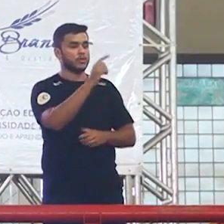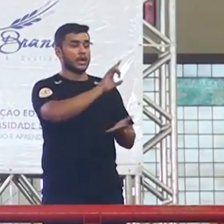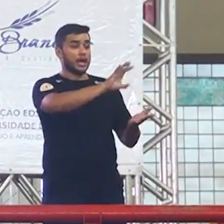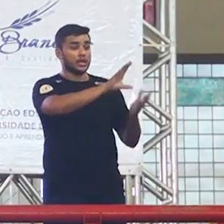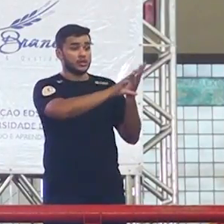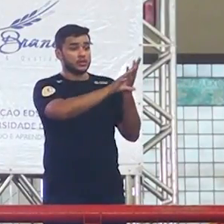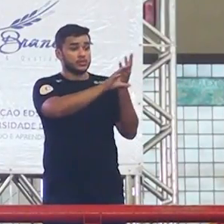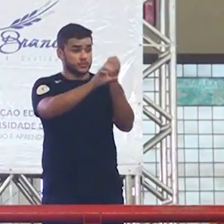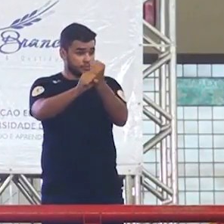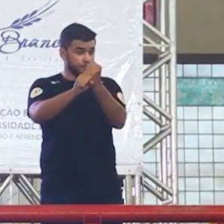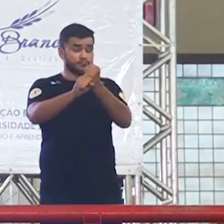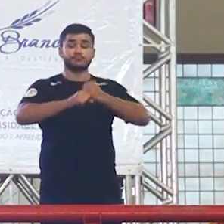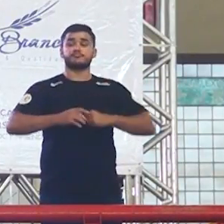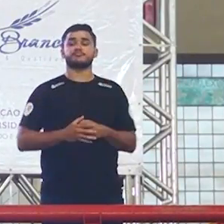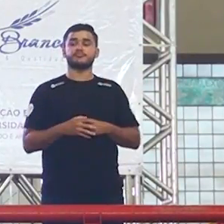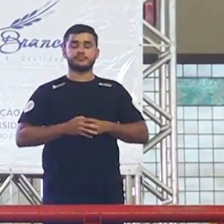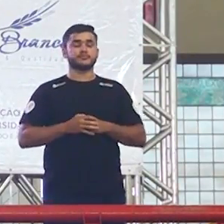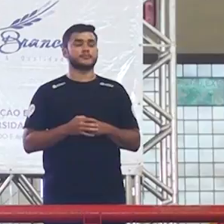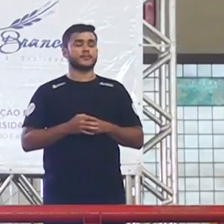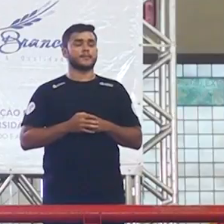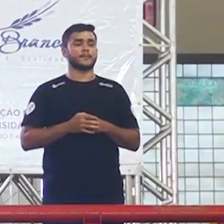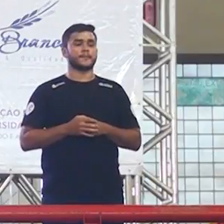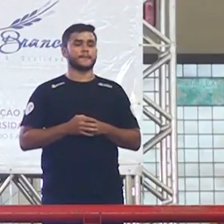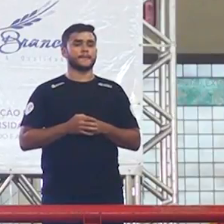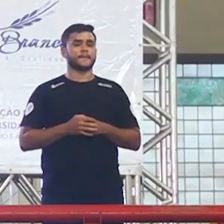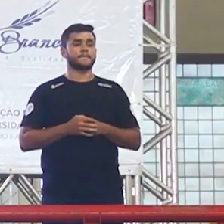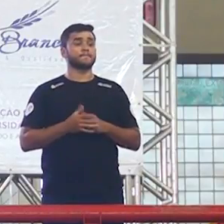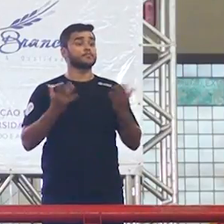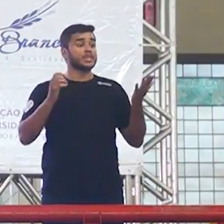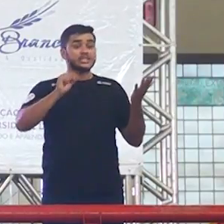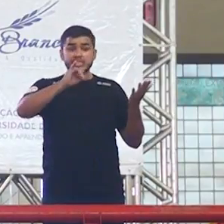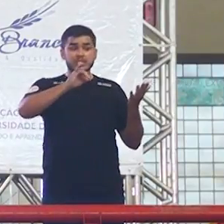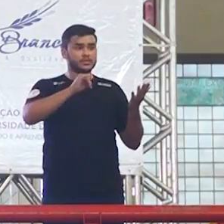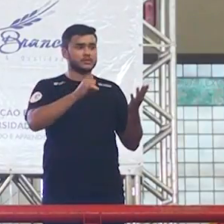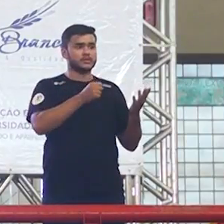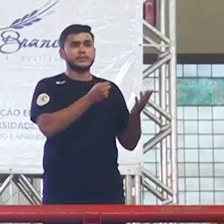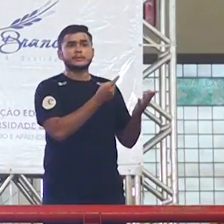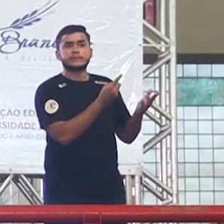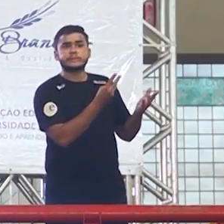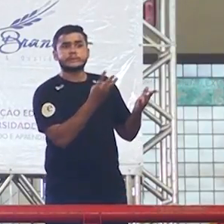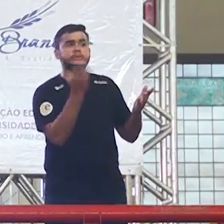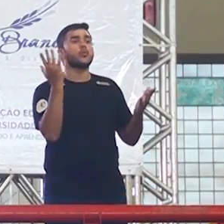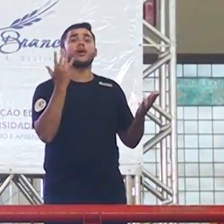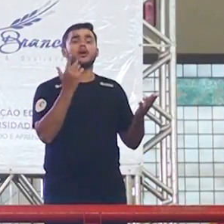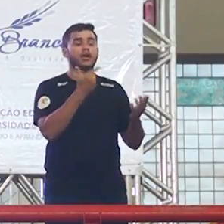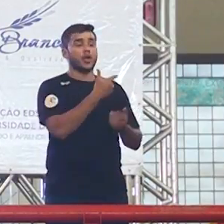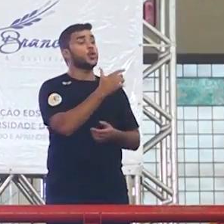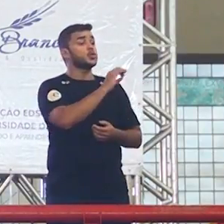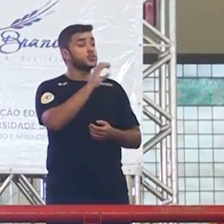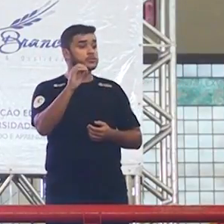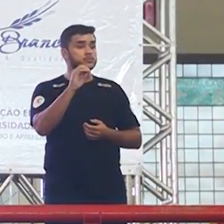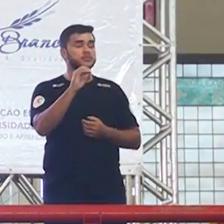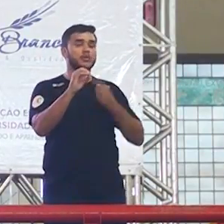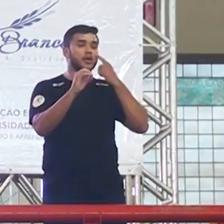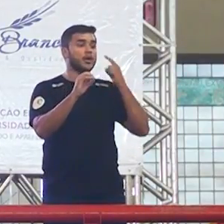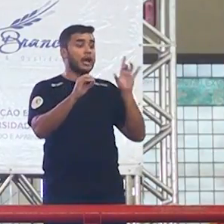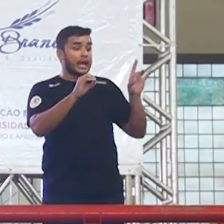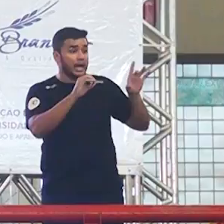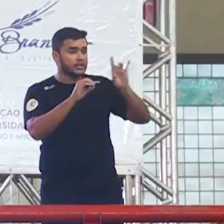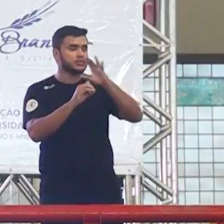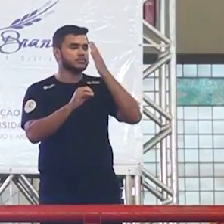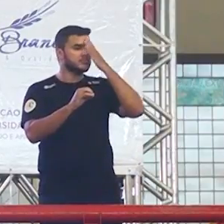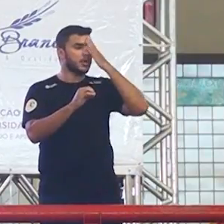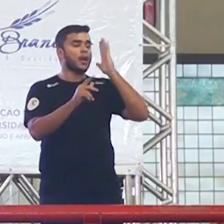aparelho puxa 0,1 ampere. Se eu tiver 200 aparelhos, vai me dar os 20